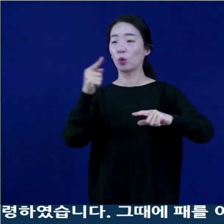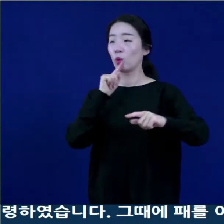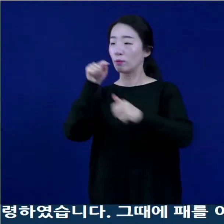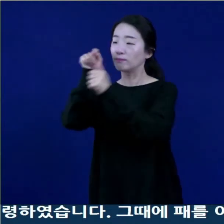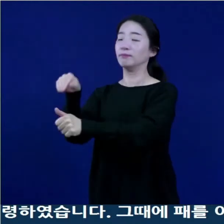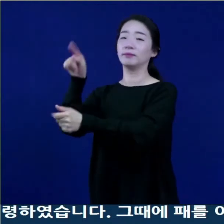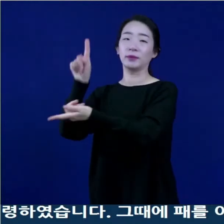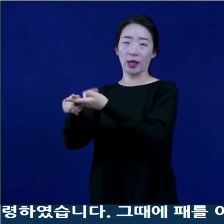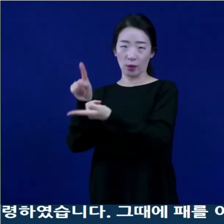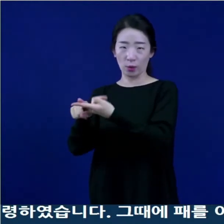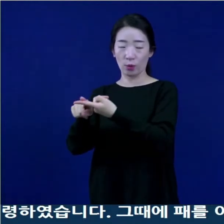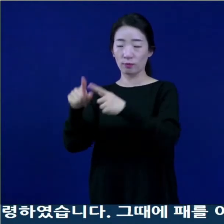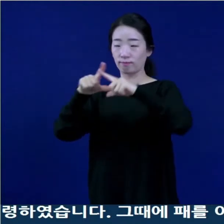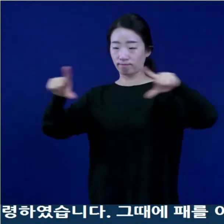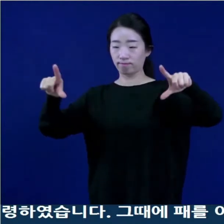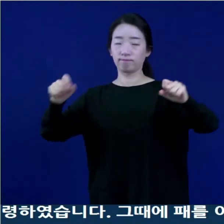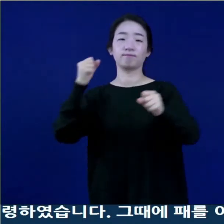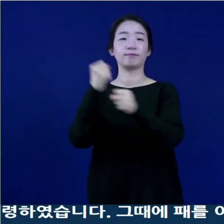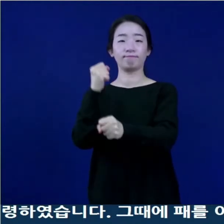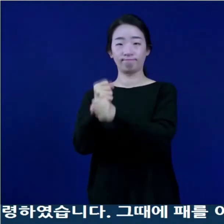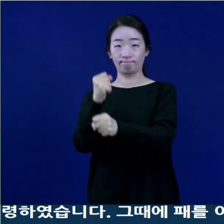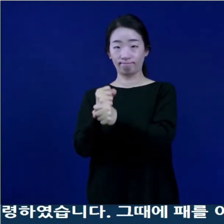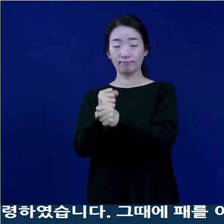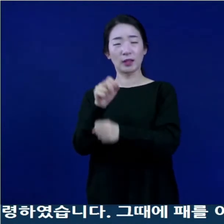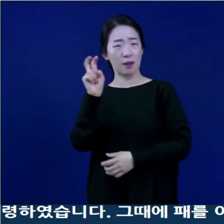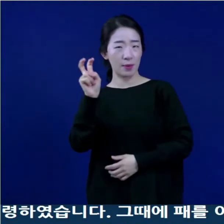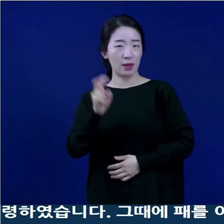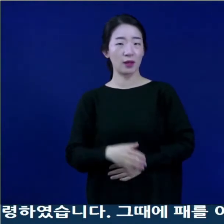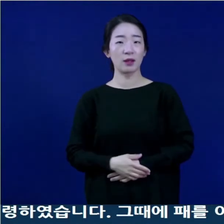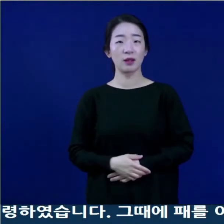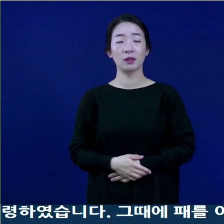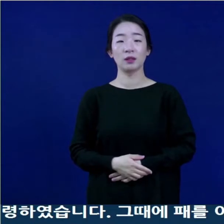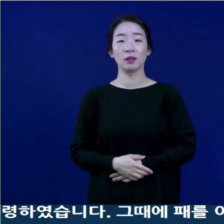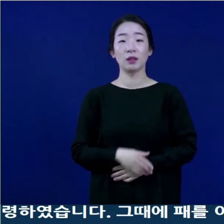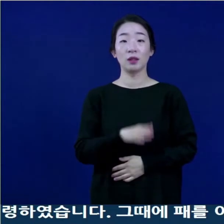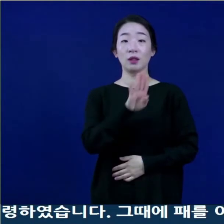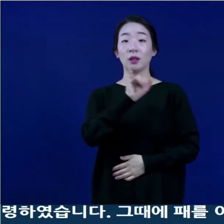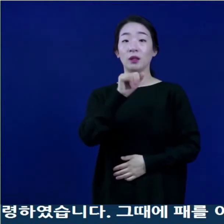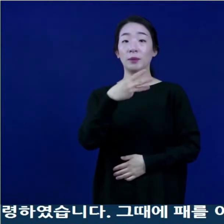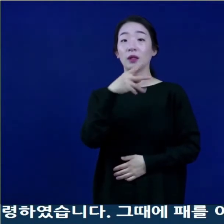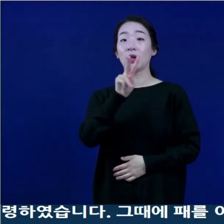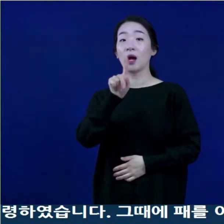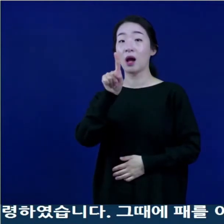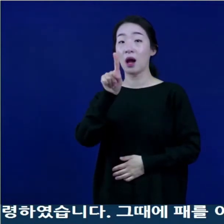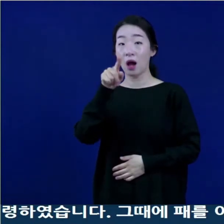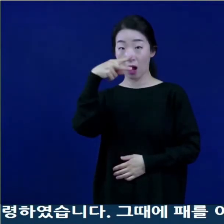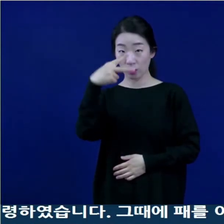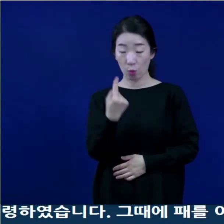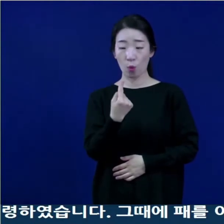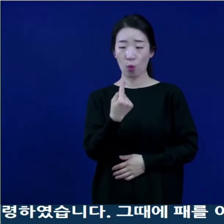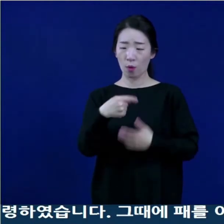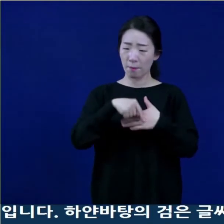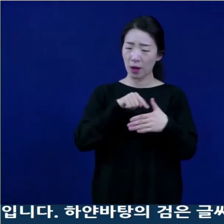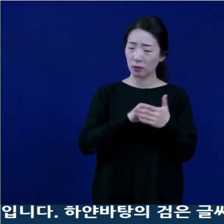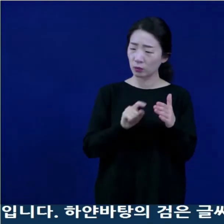빌라도가 다 지정해준 것이 아닌가, 이런 판단이 듭니다. 빌라도의 마음속에 예수를 처형하라는